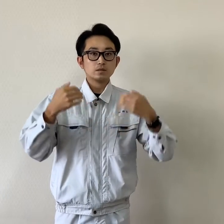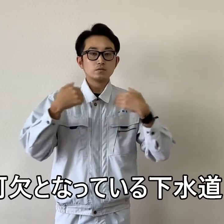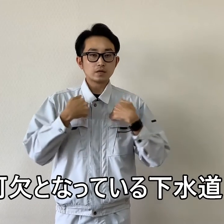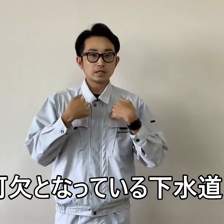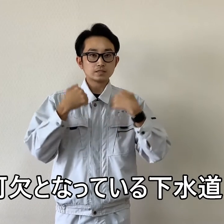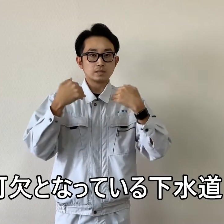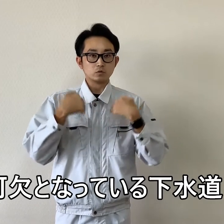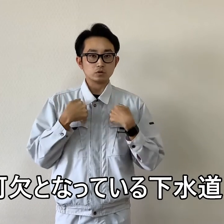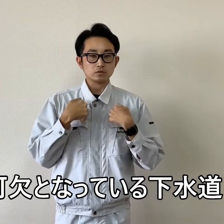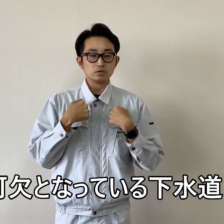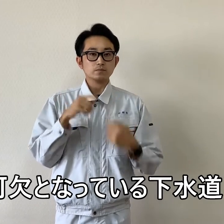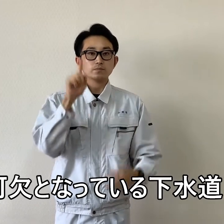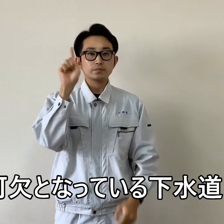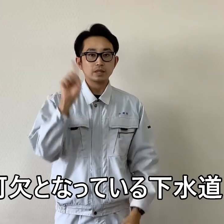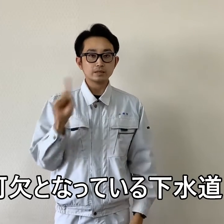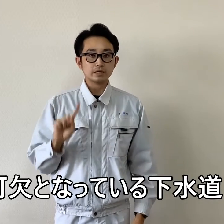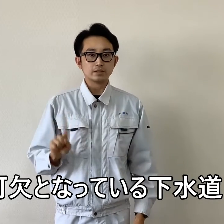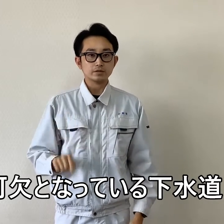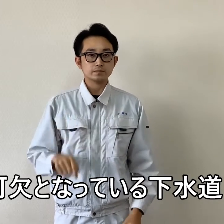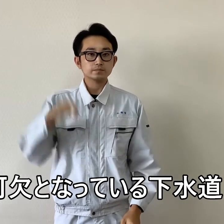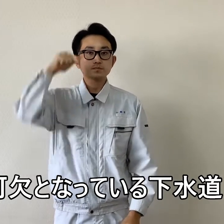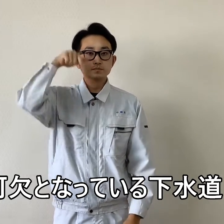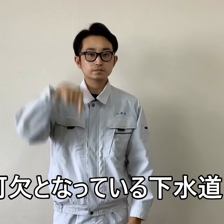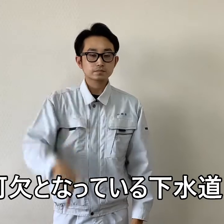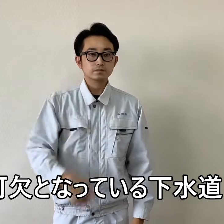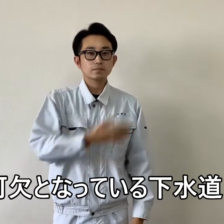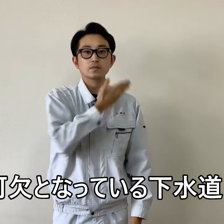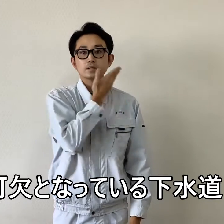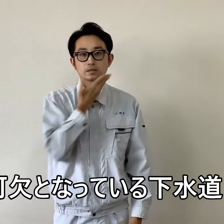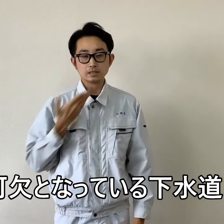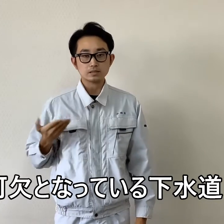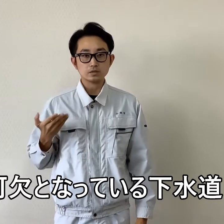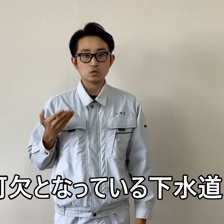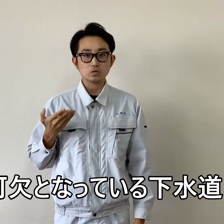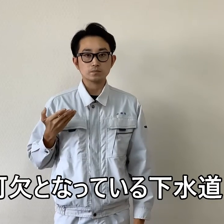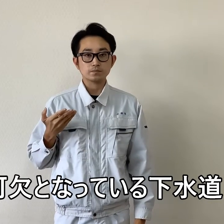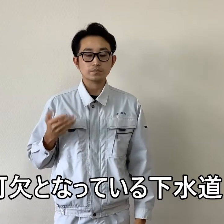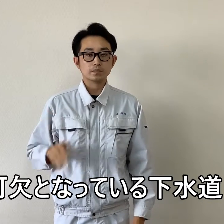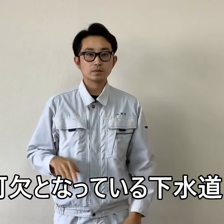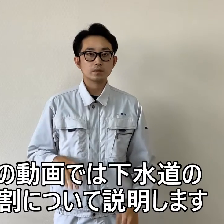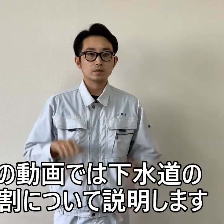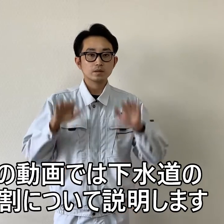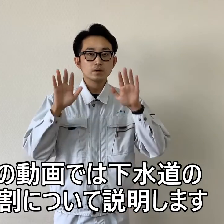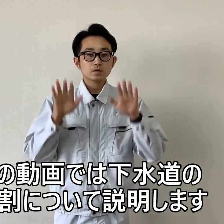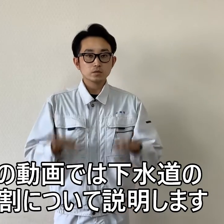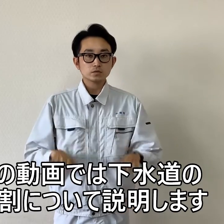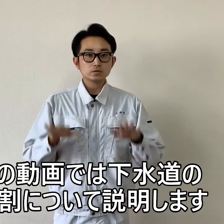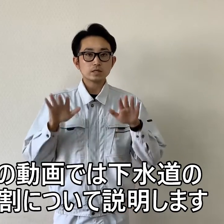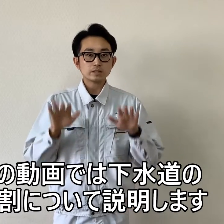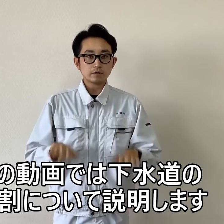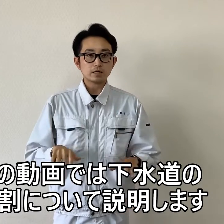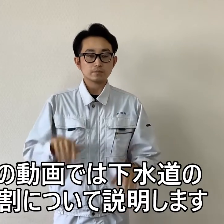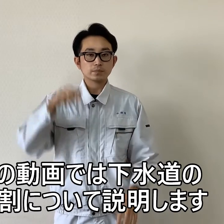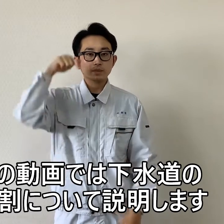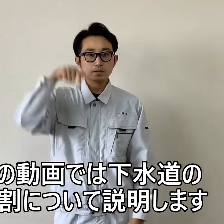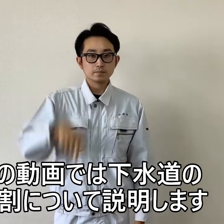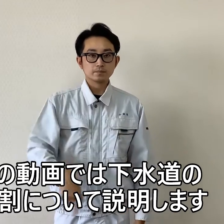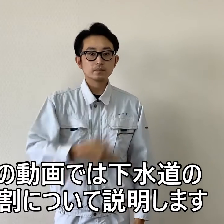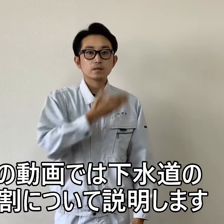不可欠なものとなっている下水道、この動画では